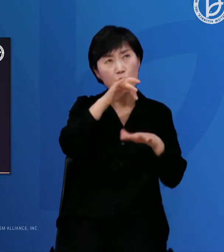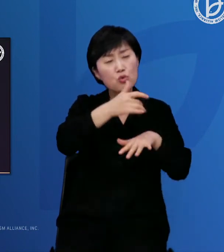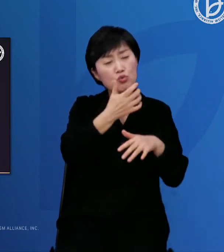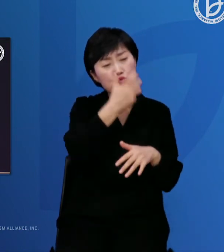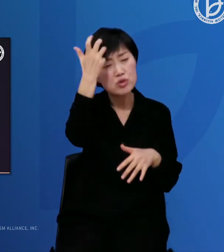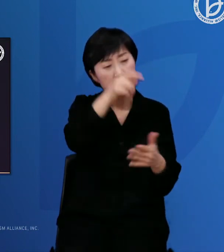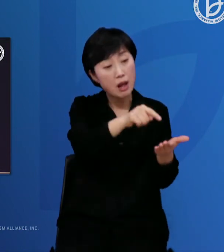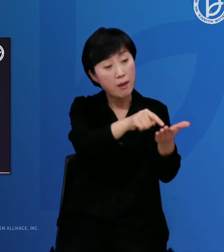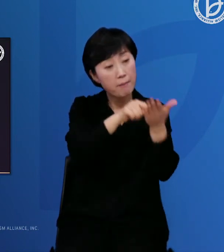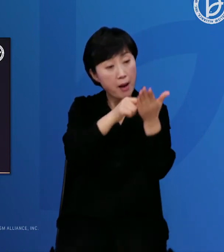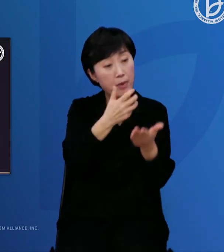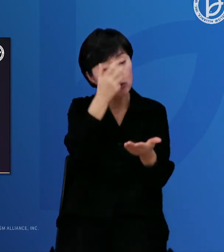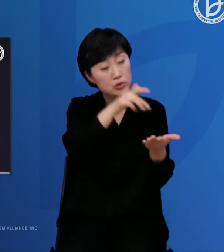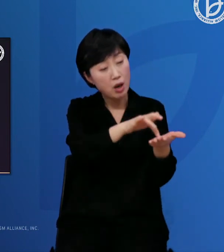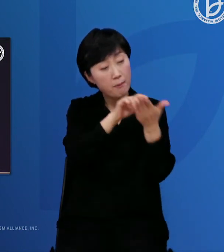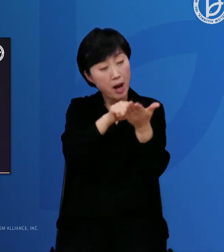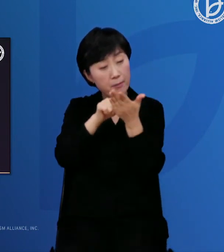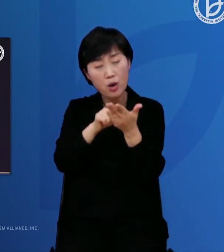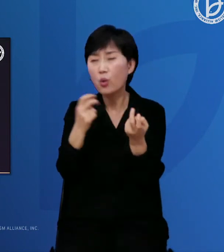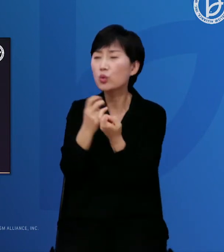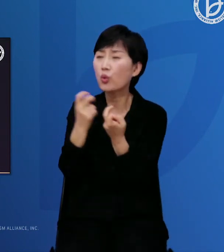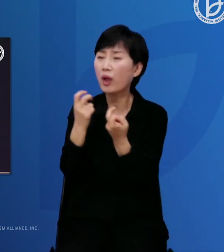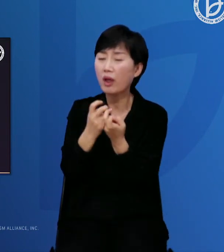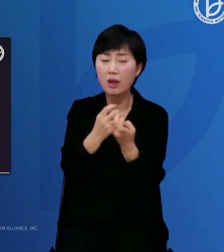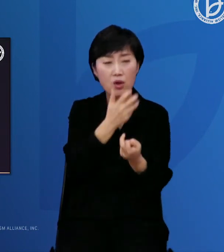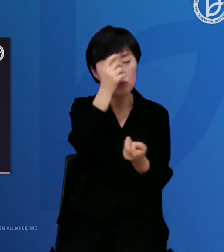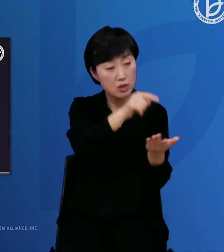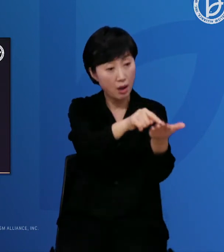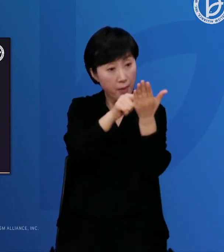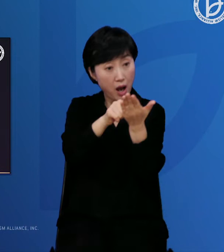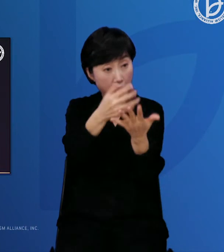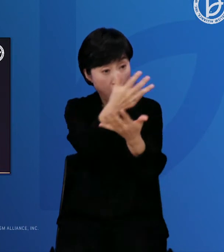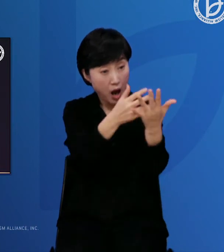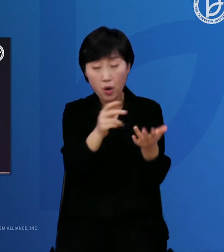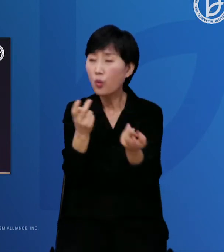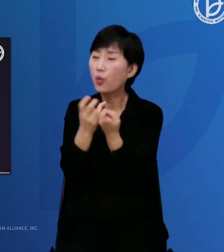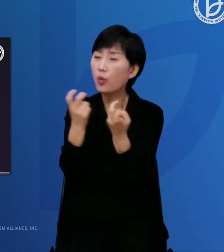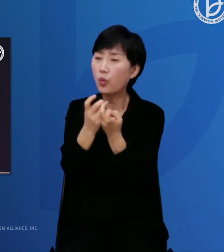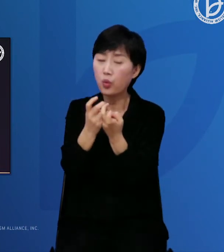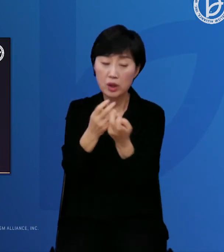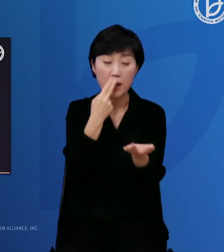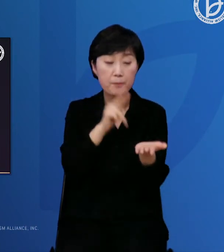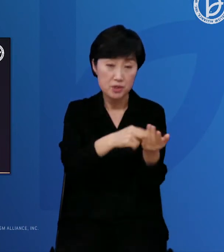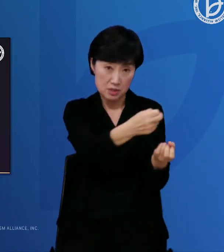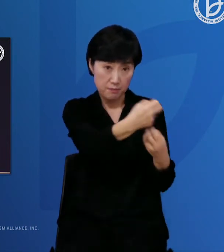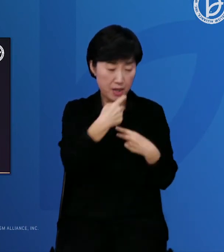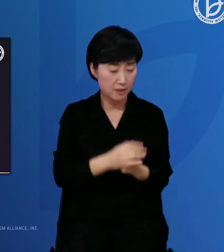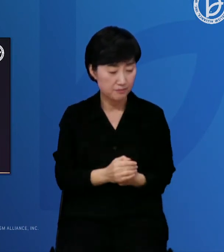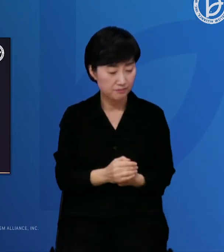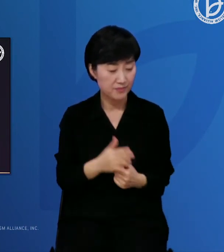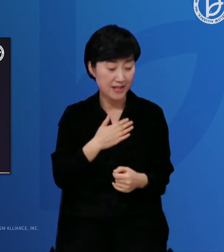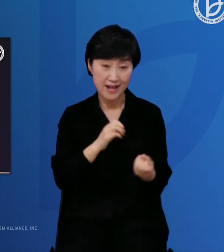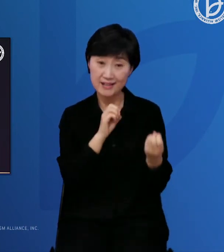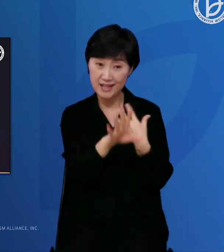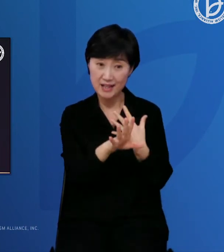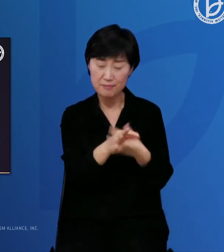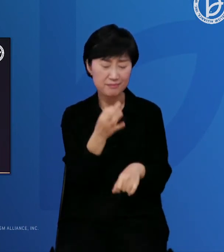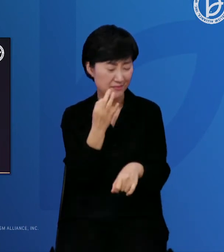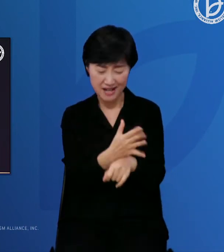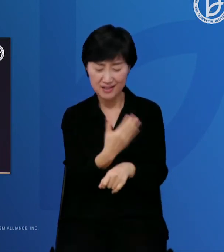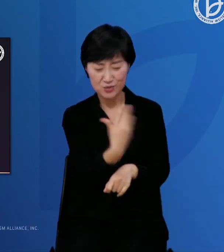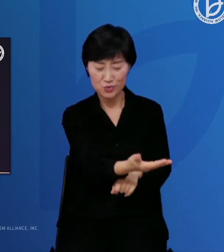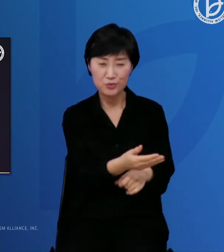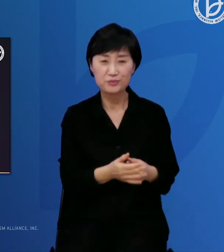do? 이해됩니다. 평생 그래 살았으니까요. It's understandable. That's how she lived her entire life. 간단하게 대답해 줬습니다. I gave her a